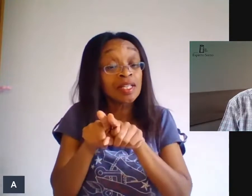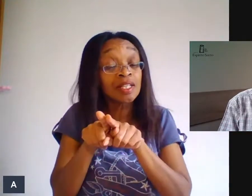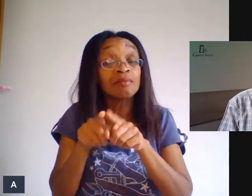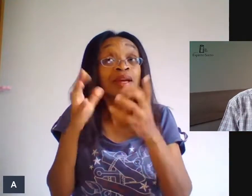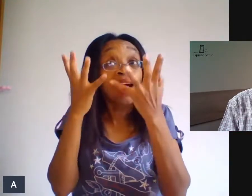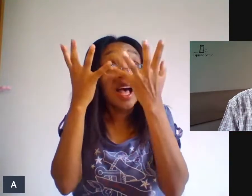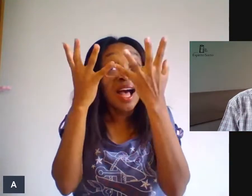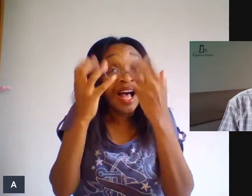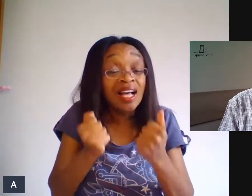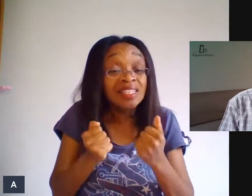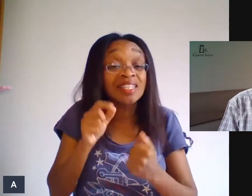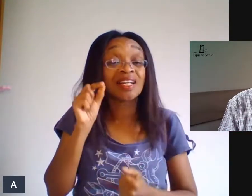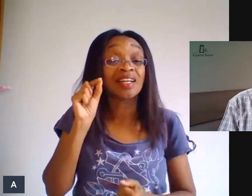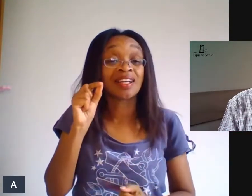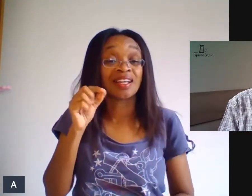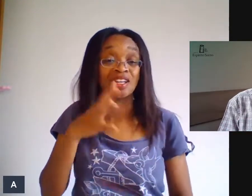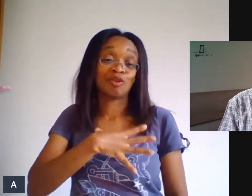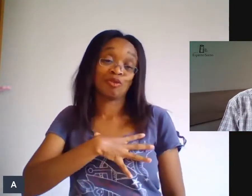Olha,